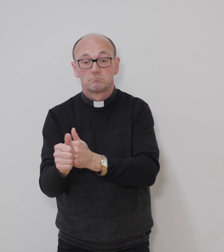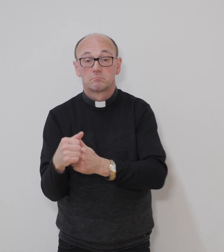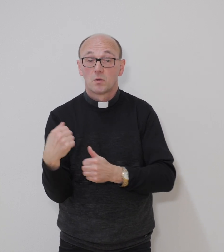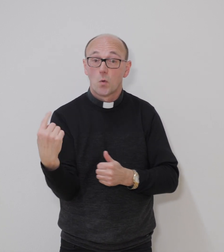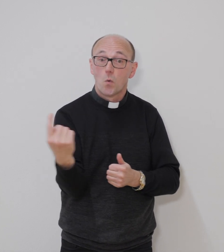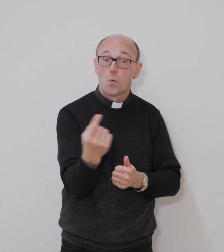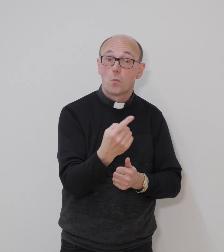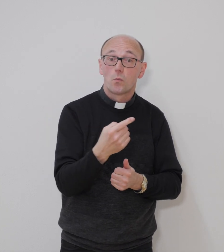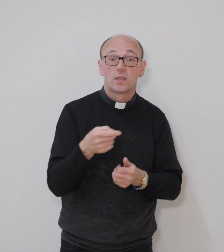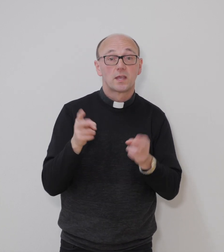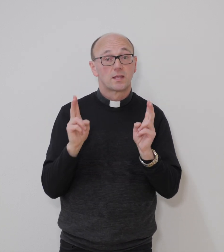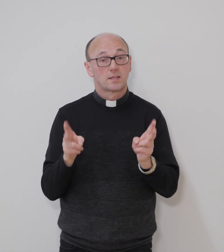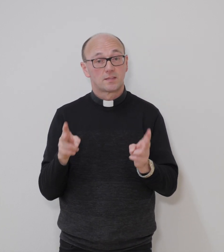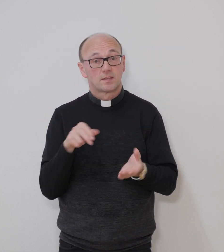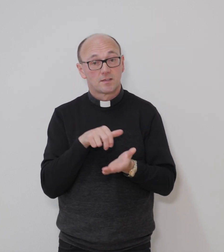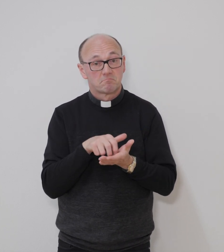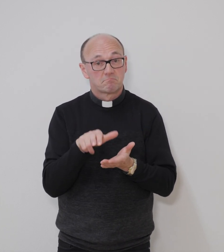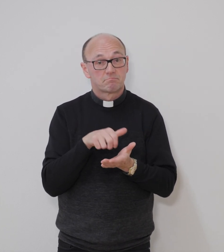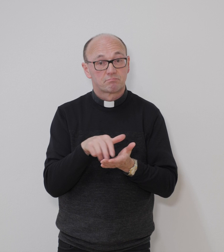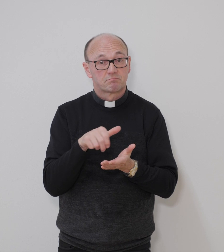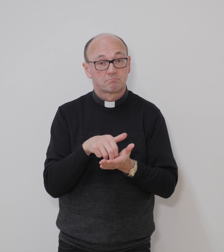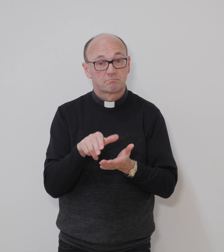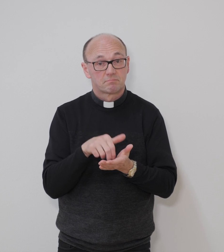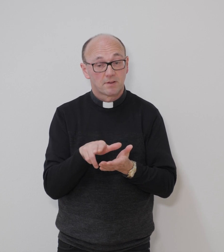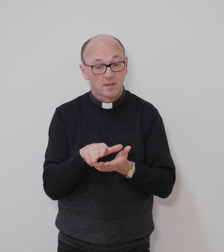Todesbangen, in Schmerz und